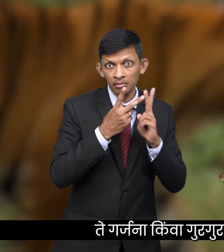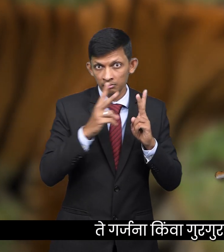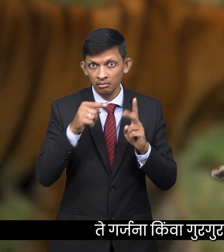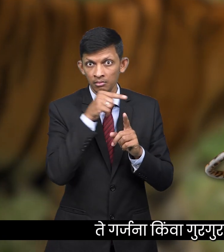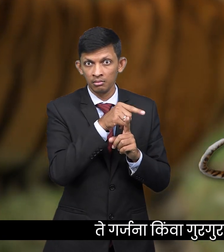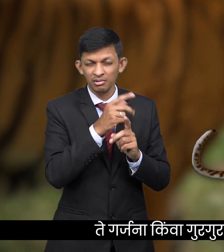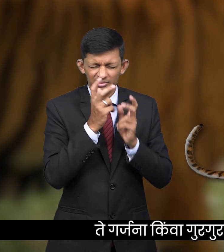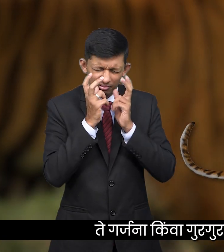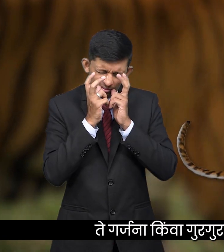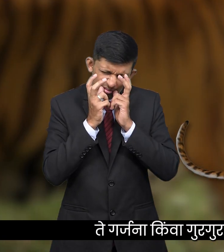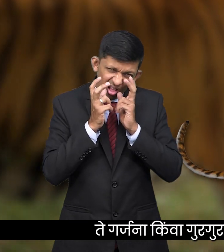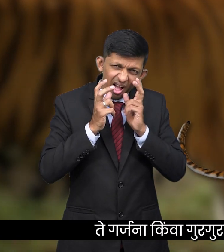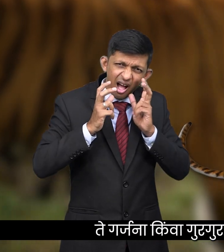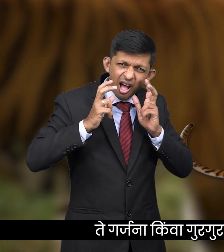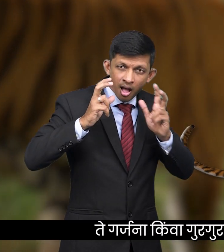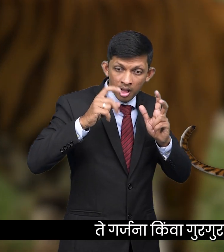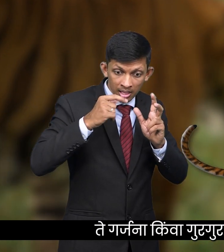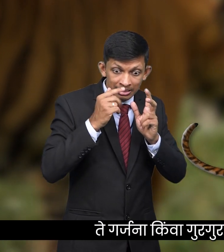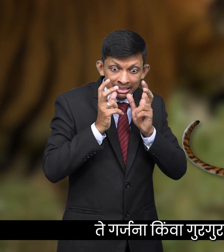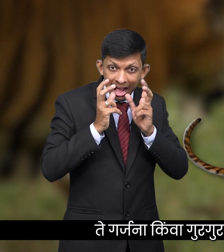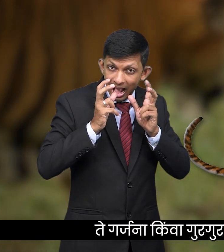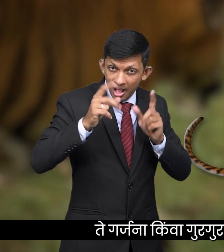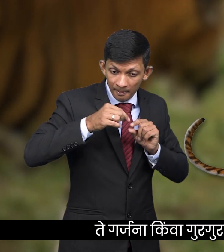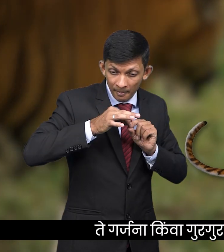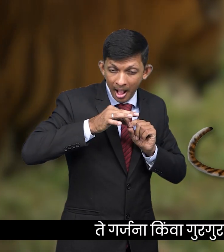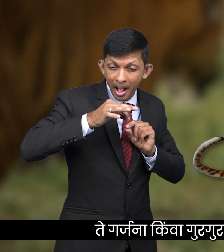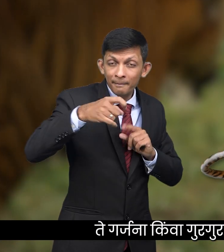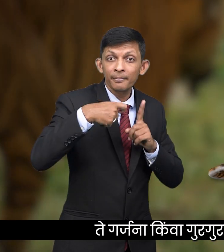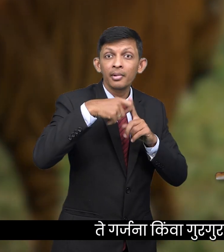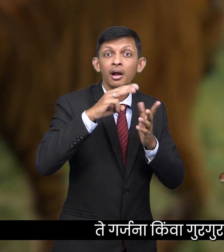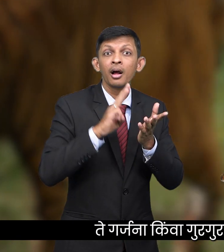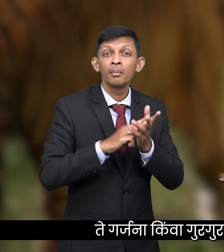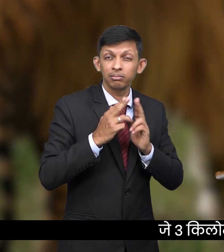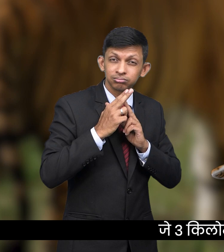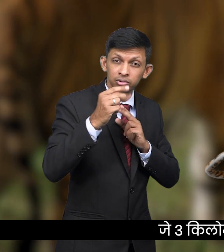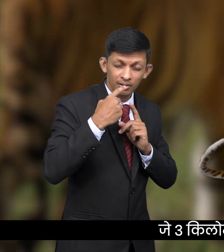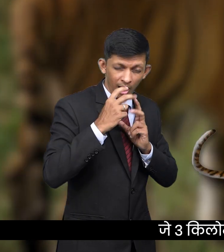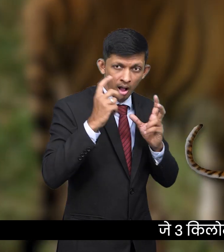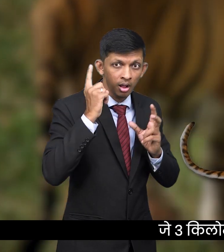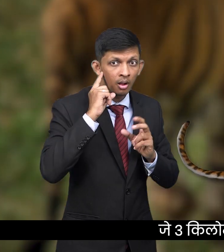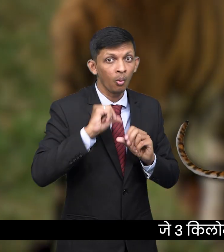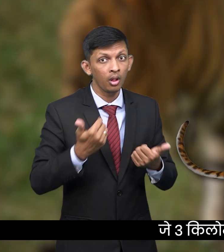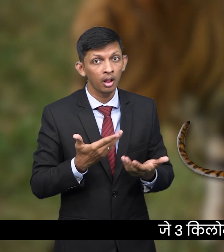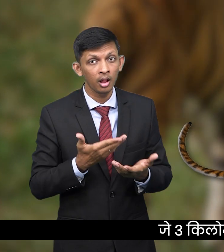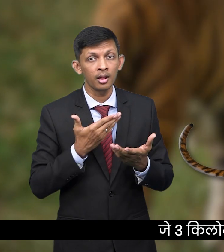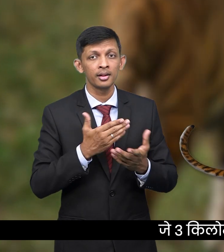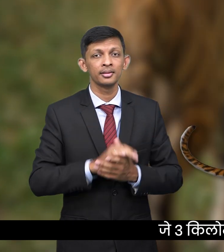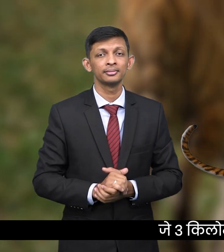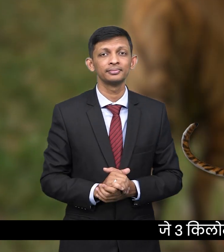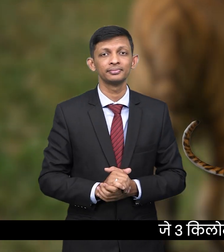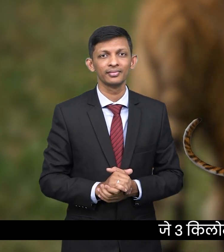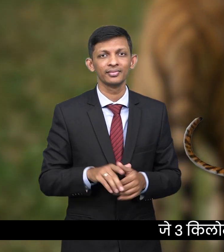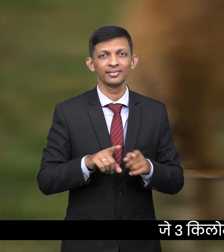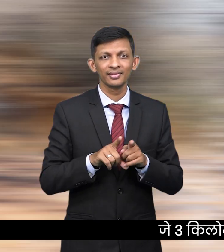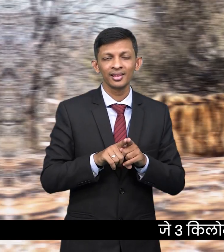ते गर्जना किंवा गुरगुरणे यासारखे विविध आवाज काढतात जे 3 किलोमीटर